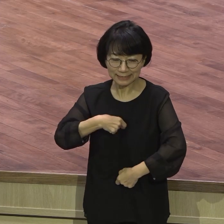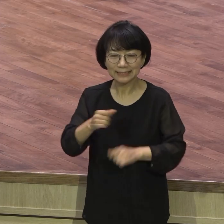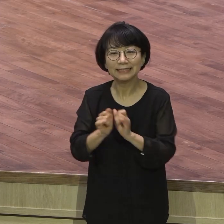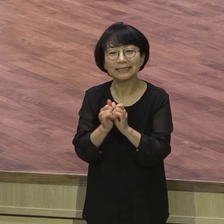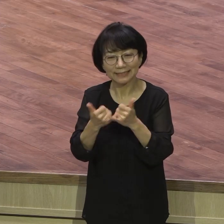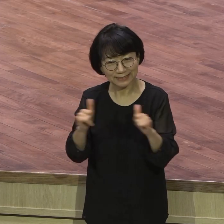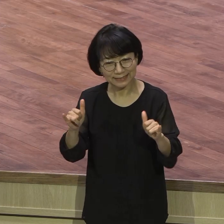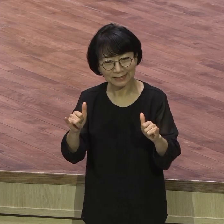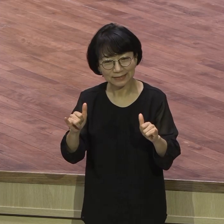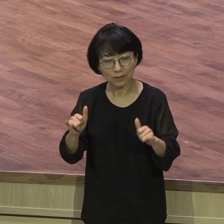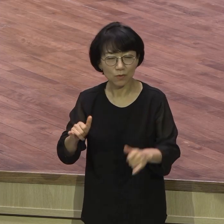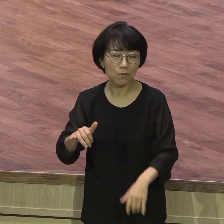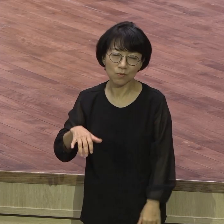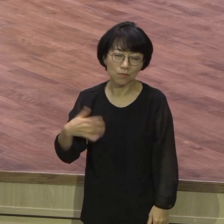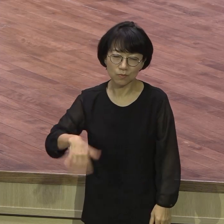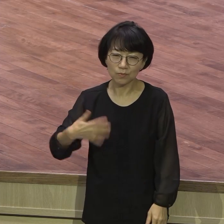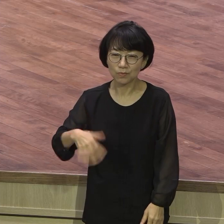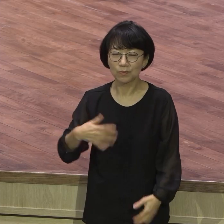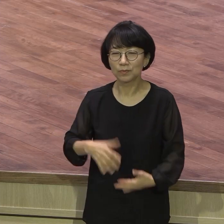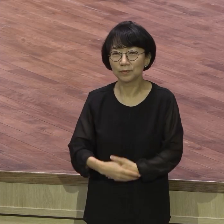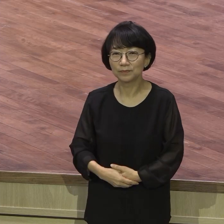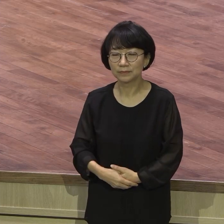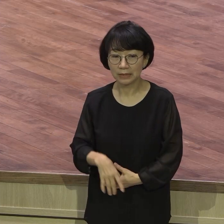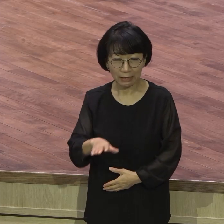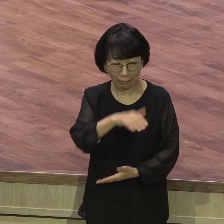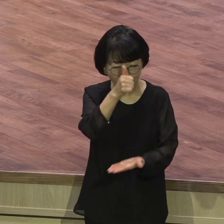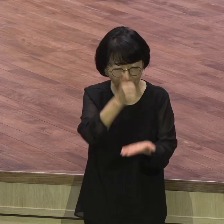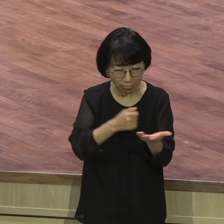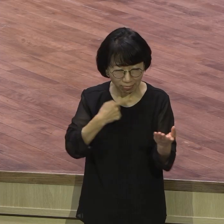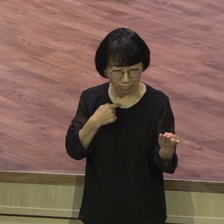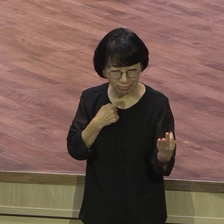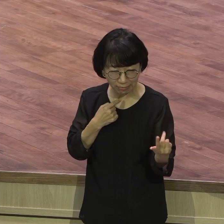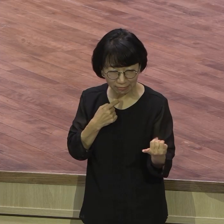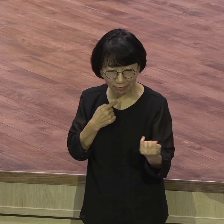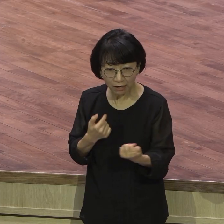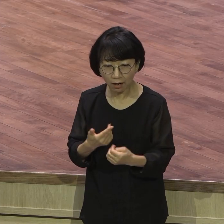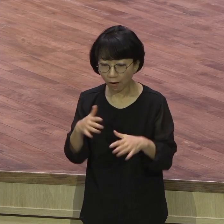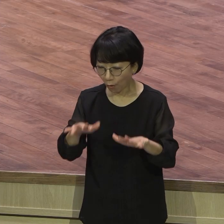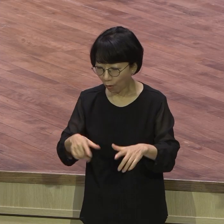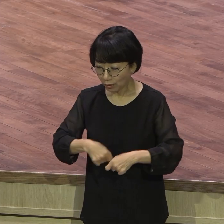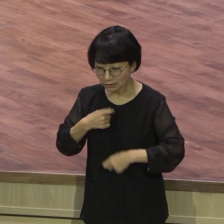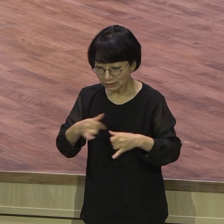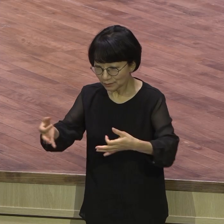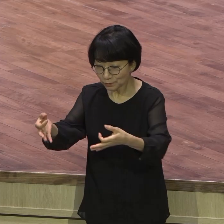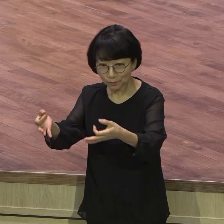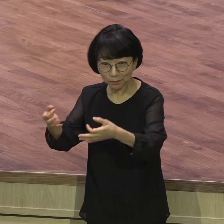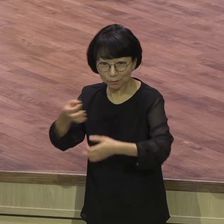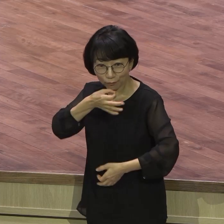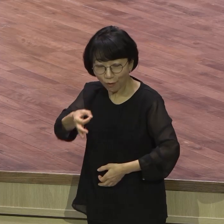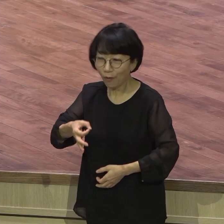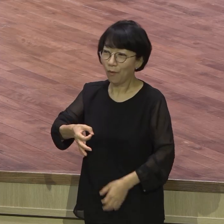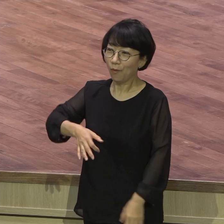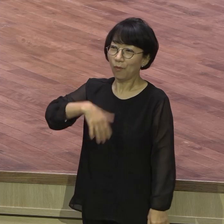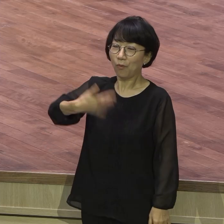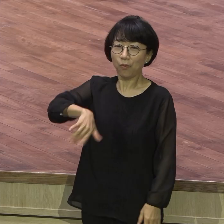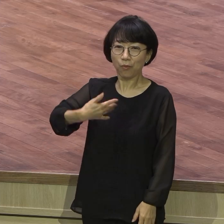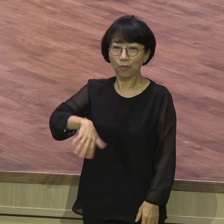놀라운 일 아닙니까? 아 실컷 죄지였는데 어인이래요. 말 되는 소리입니까 이게?